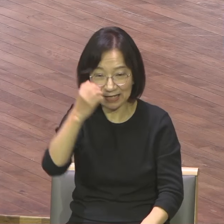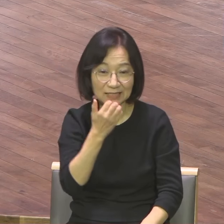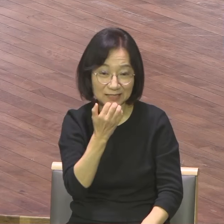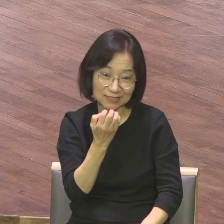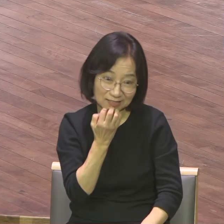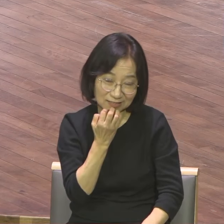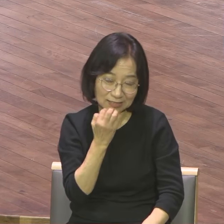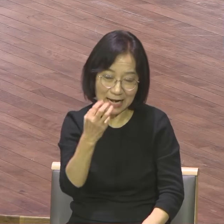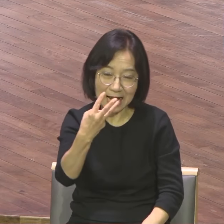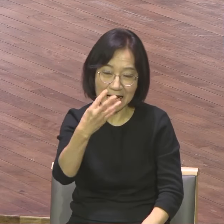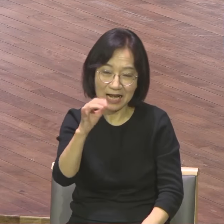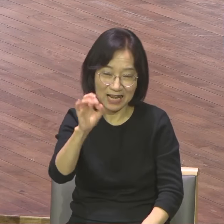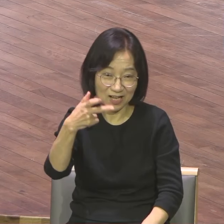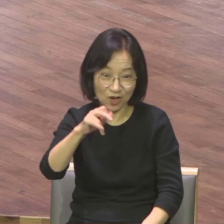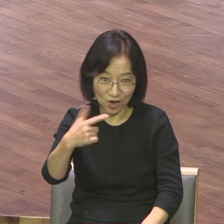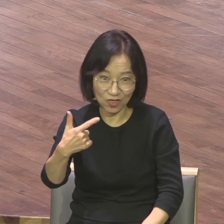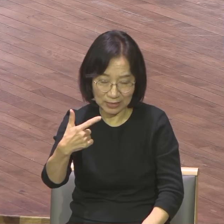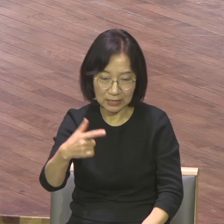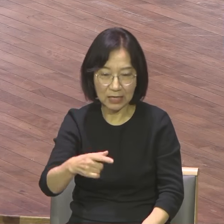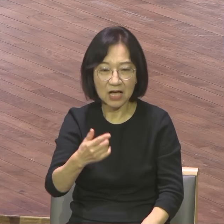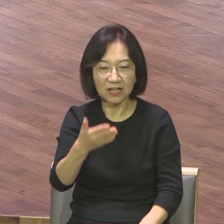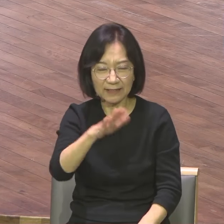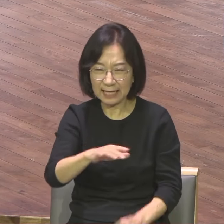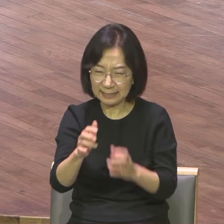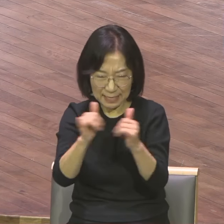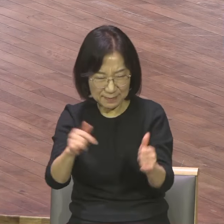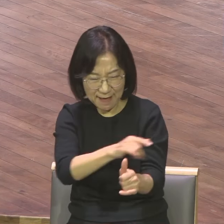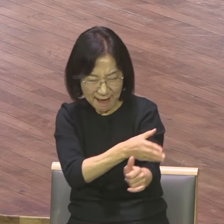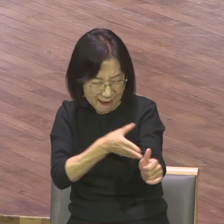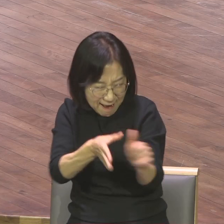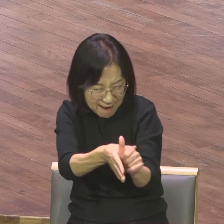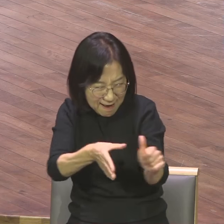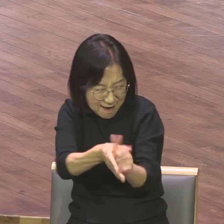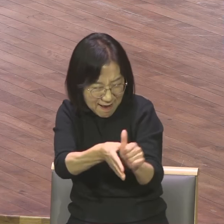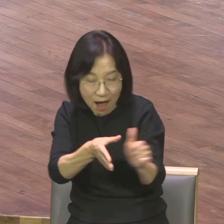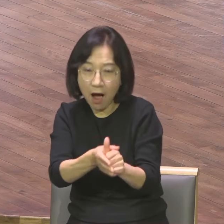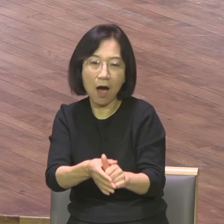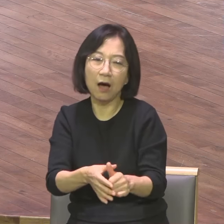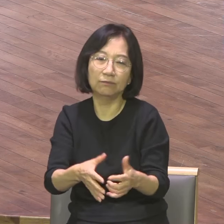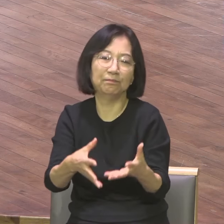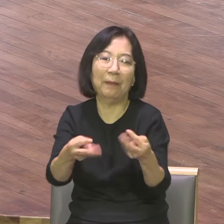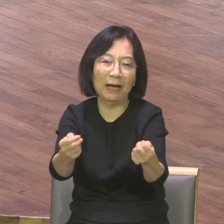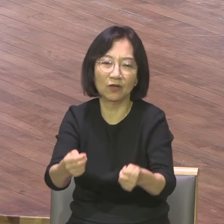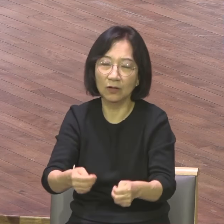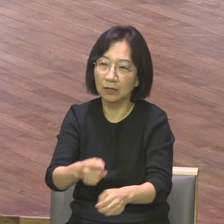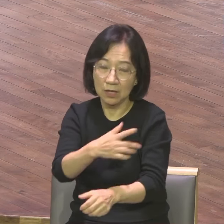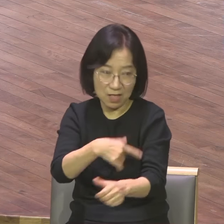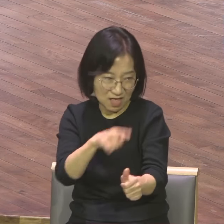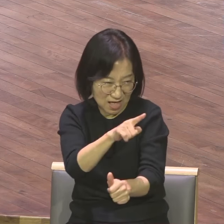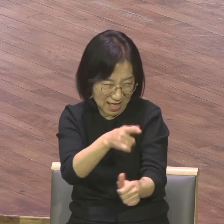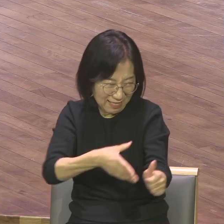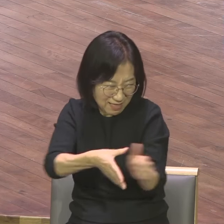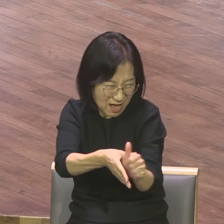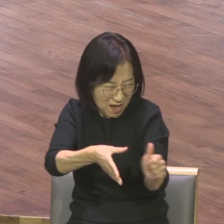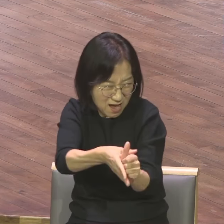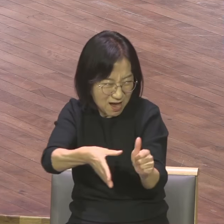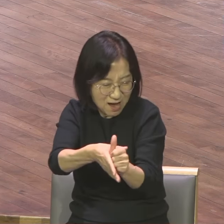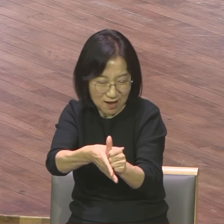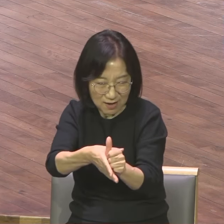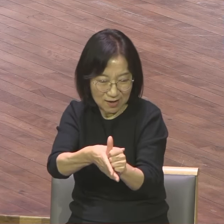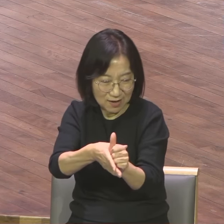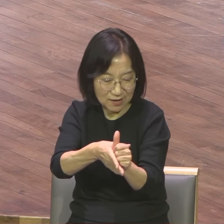그런데 이 링컨을 대적하는 사람들이 유달리 많았어요. 엄청나게 대적했습니다.